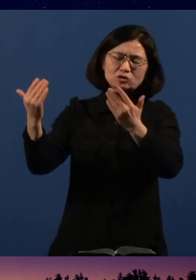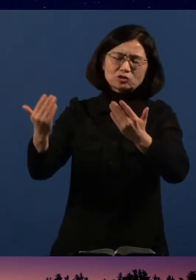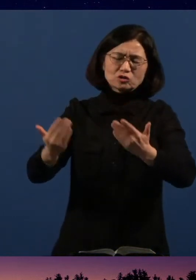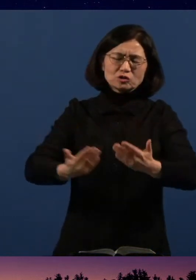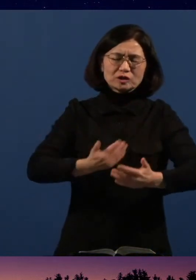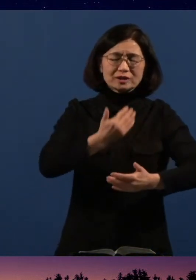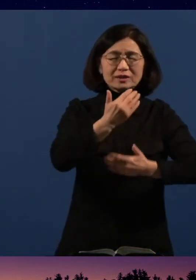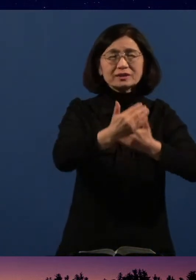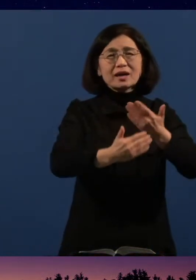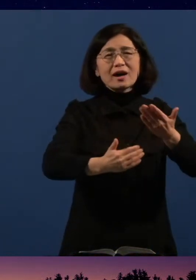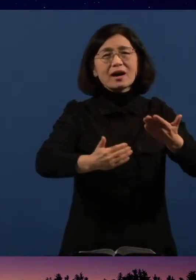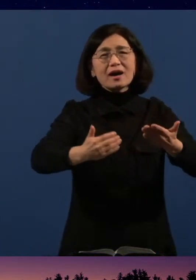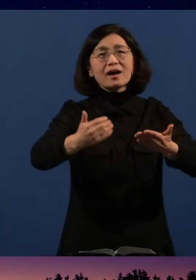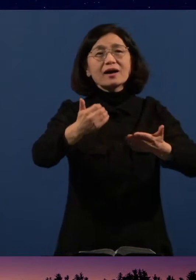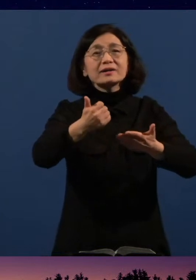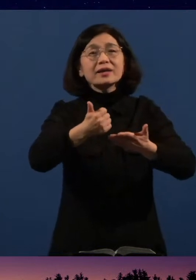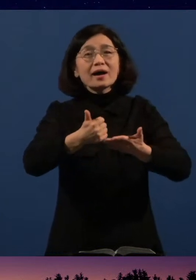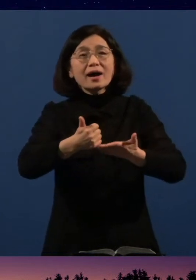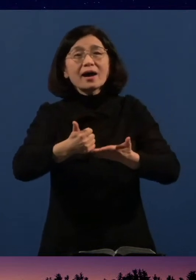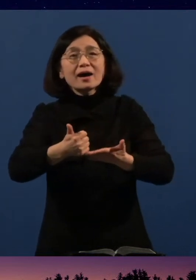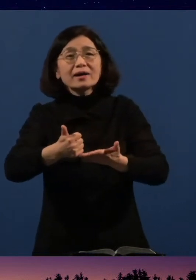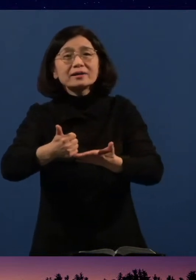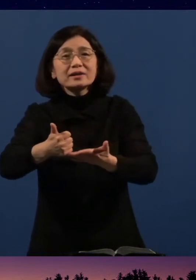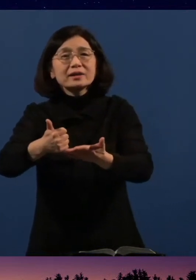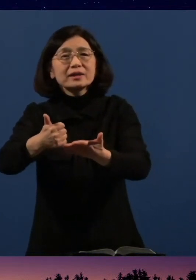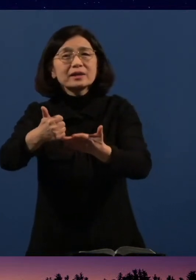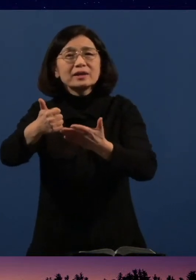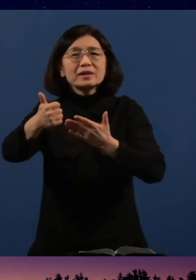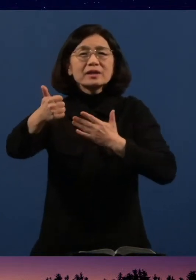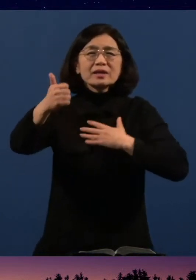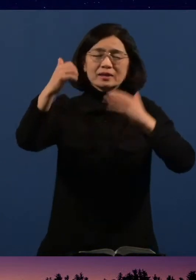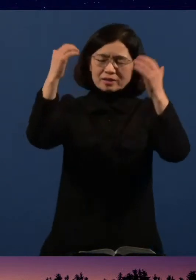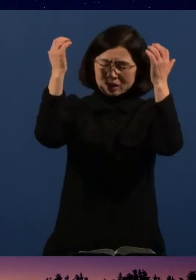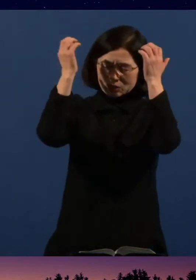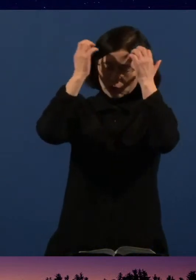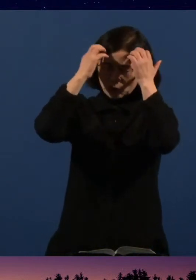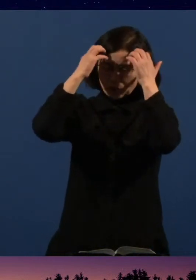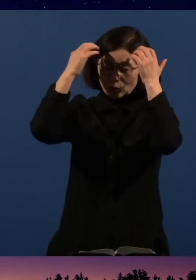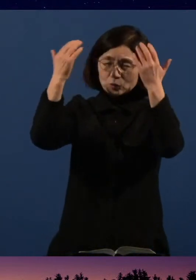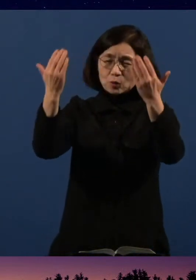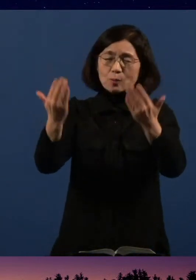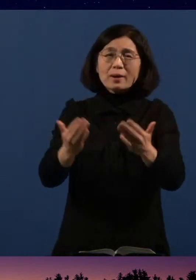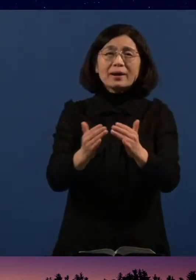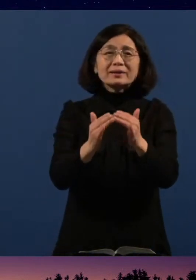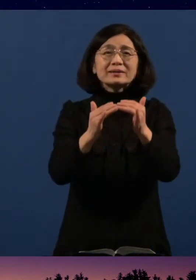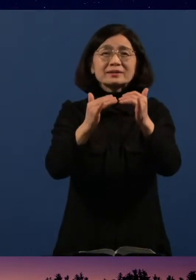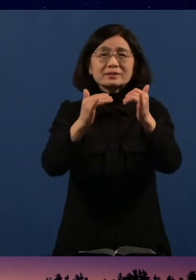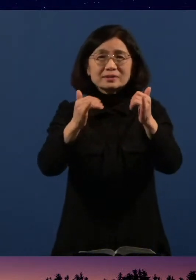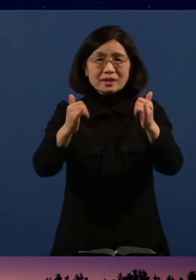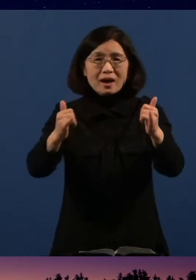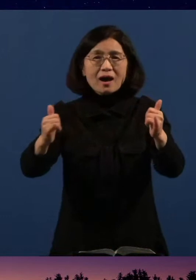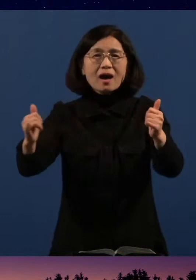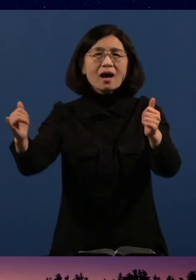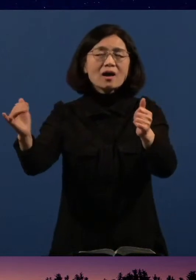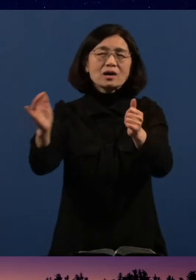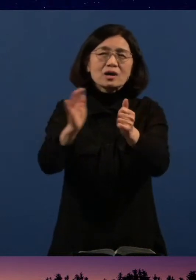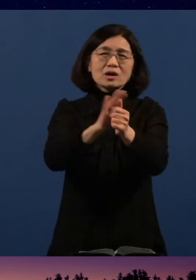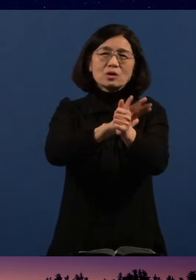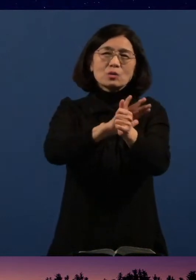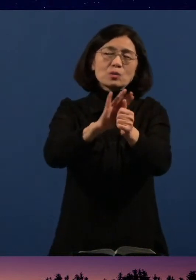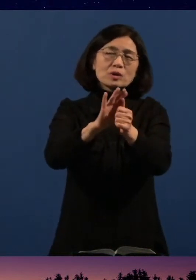평안을 주신 하나님, 나로 고통받는